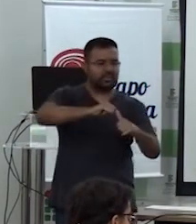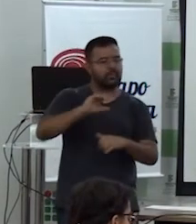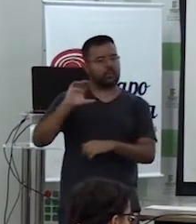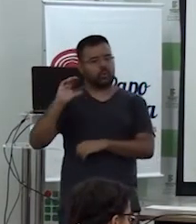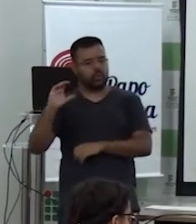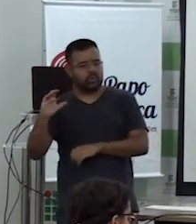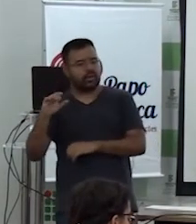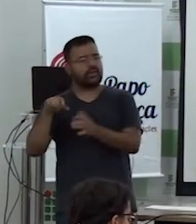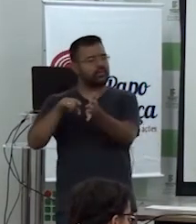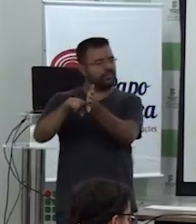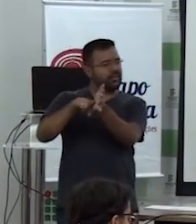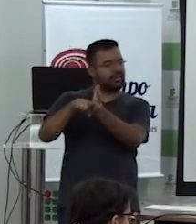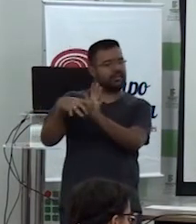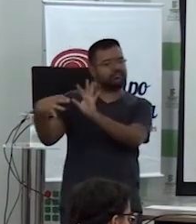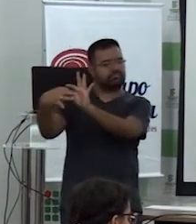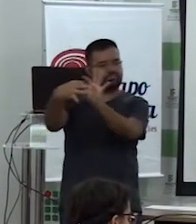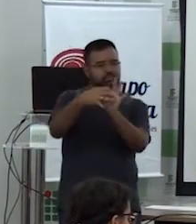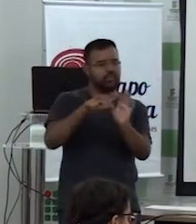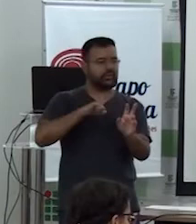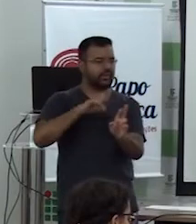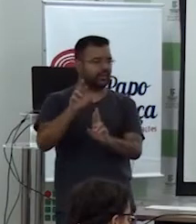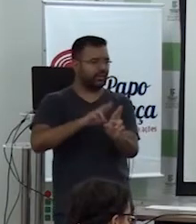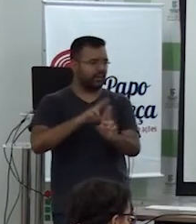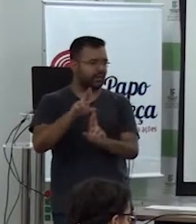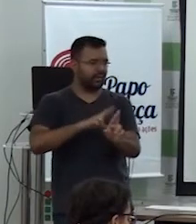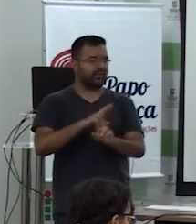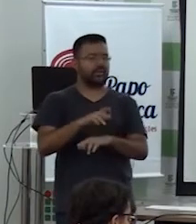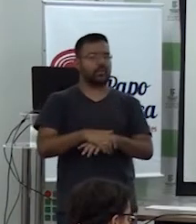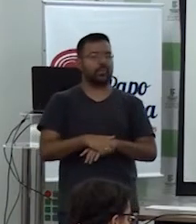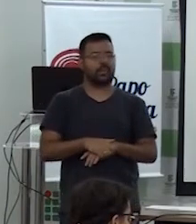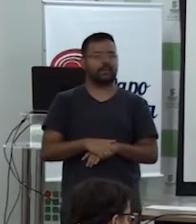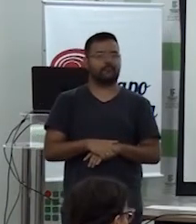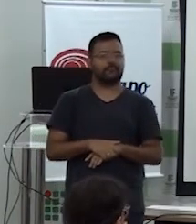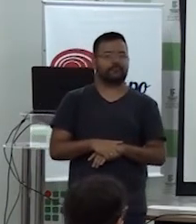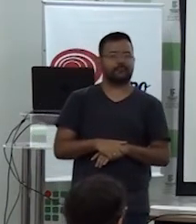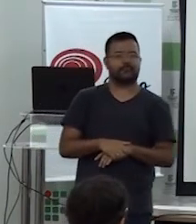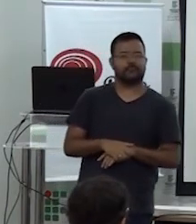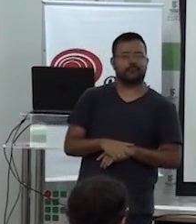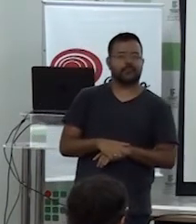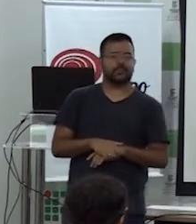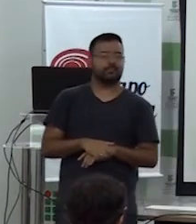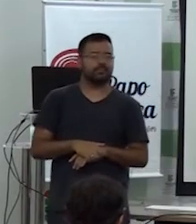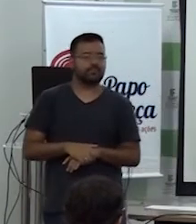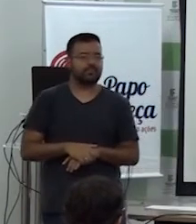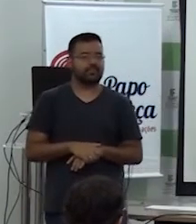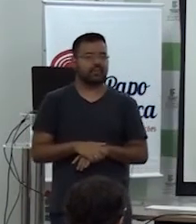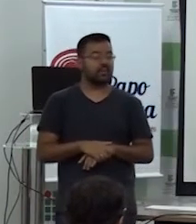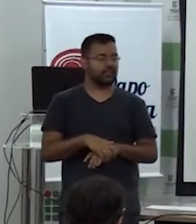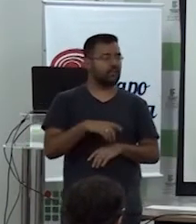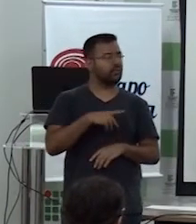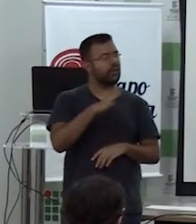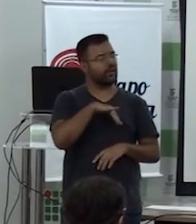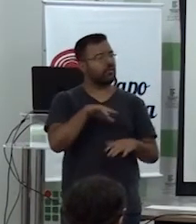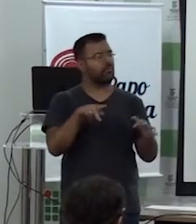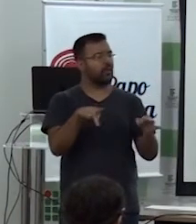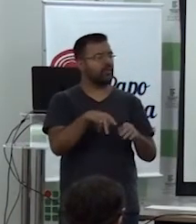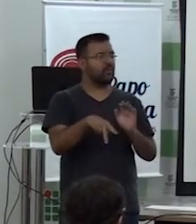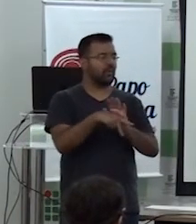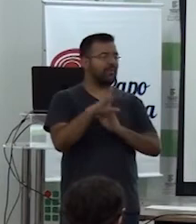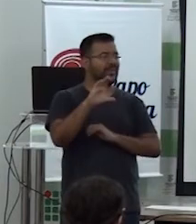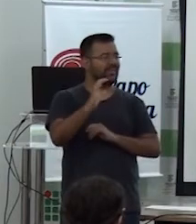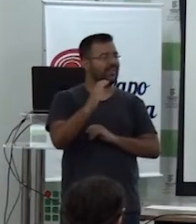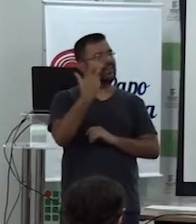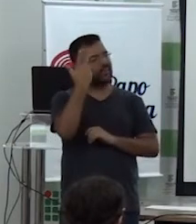na área de convergência, acaba sendo professor de ciências naturais, né? Em si, que acaba sendo professor de